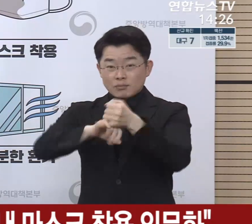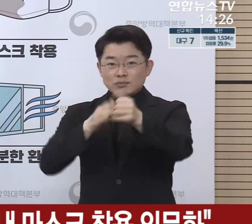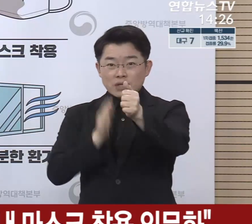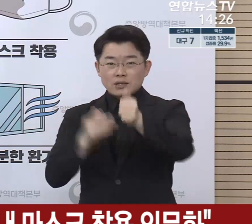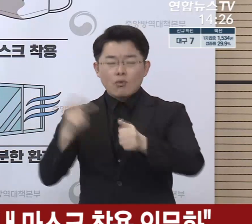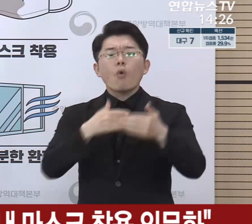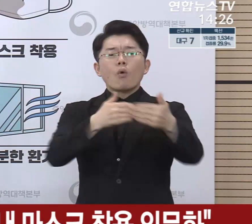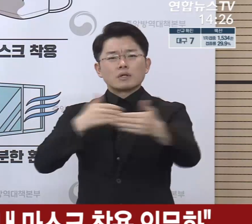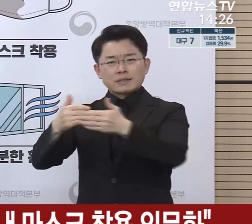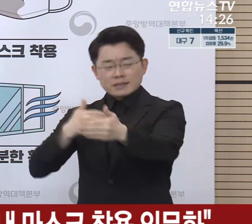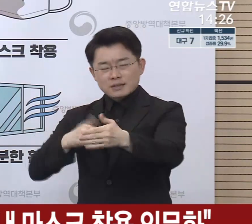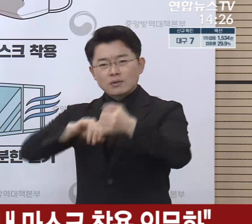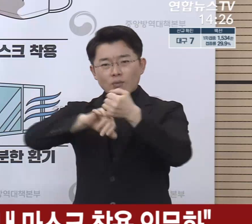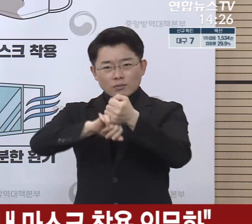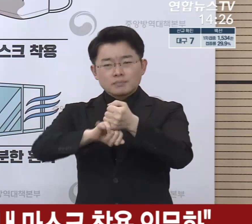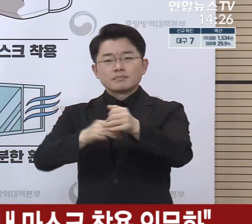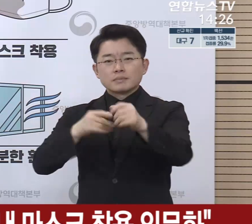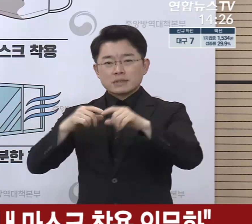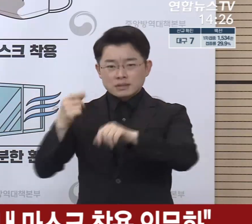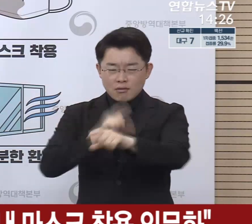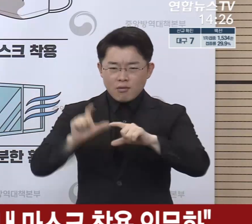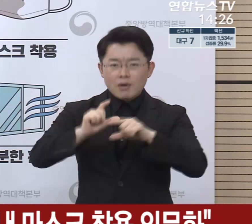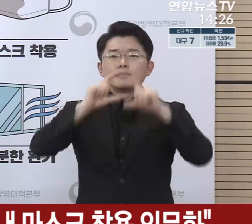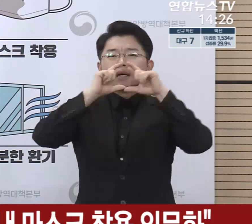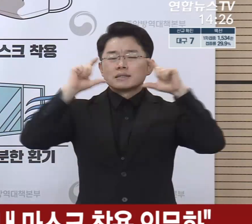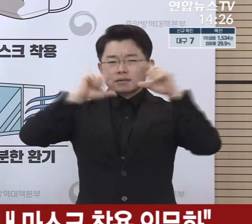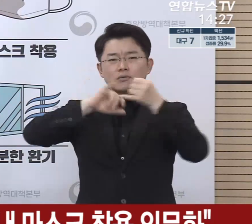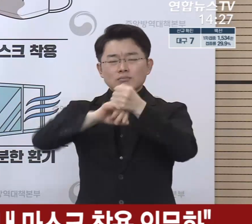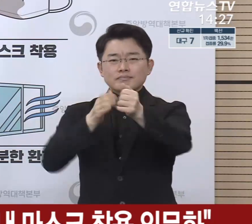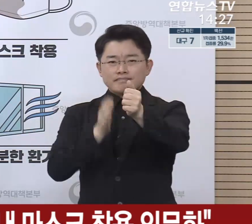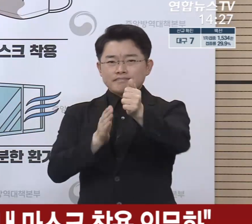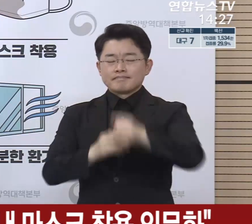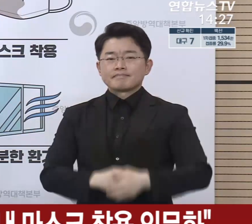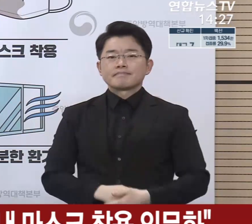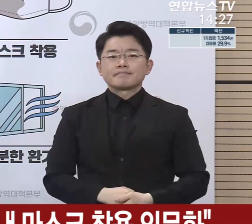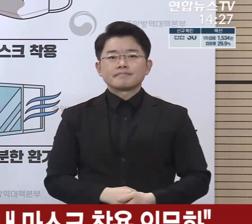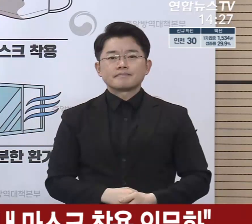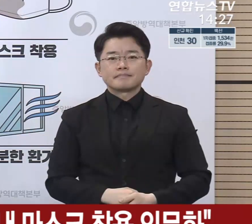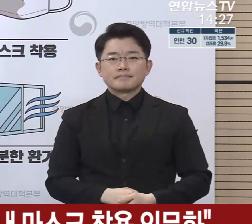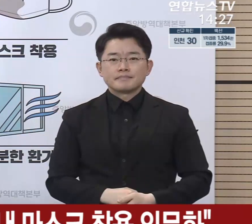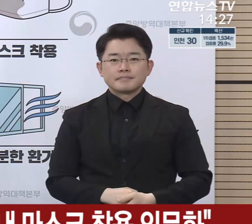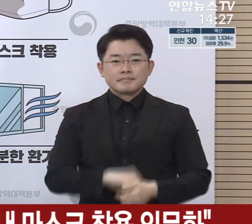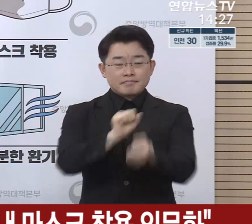지켜주실 것을 간곡하게 요청드립니다. 방역당국도 방역